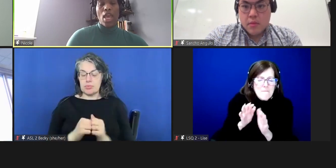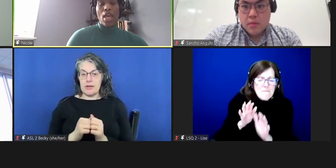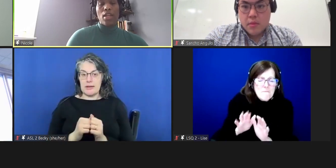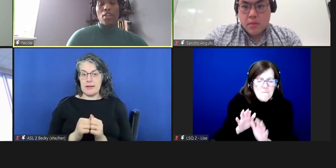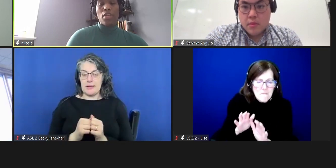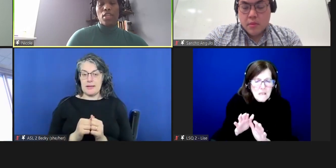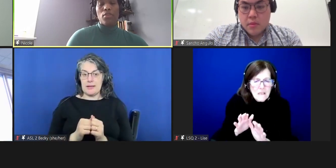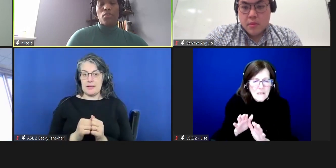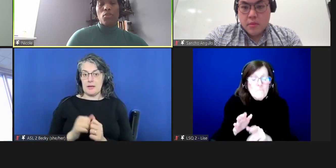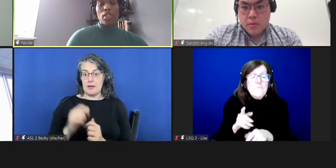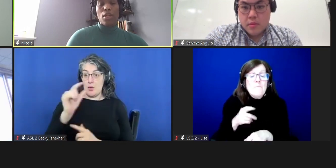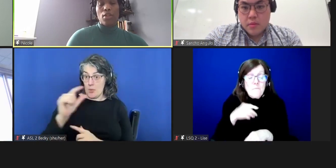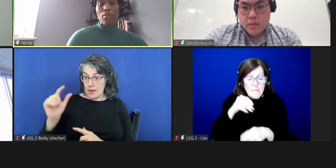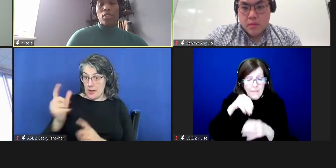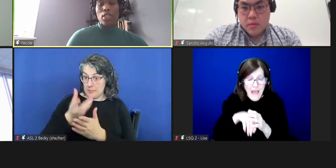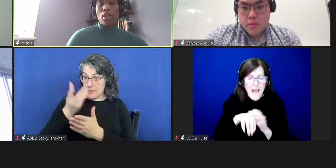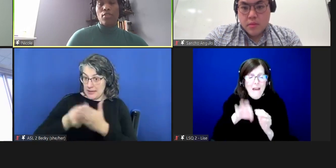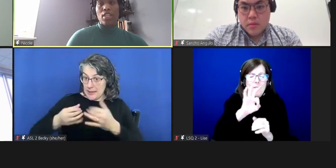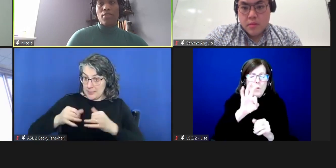Notamment dans la fonction publique,